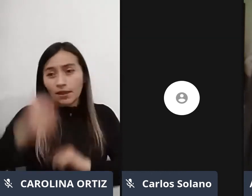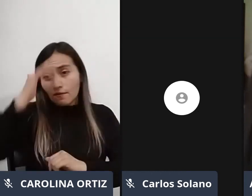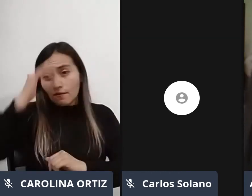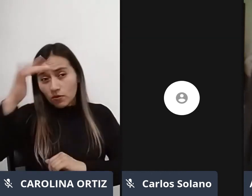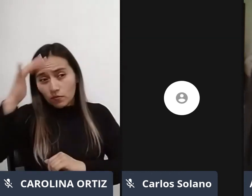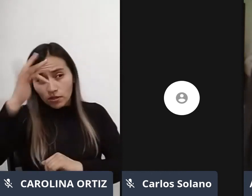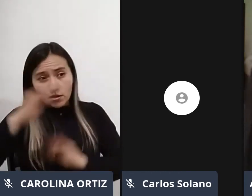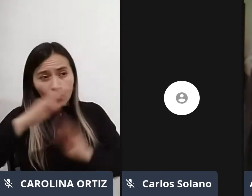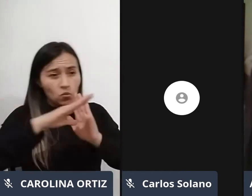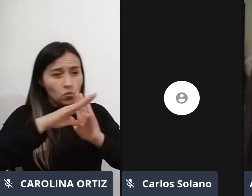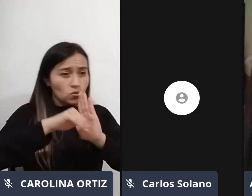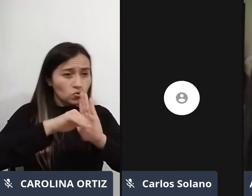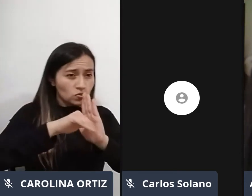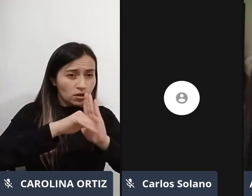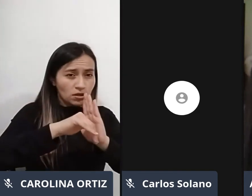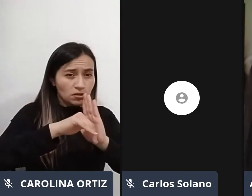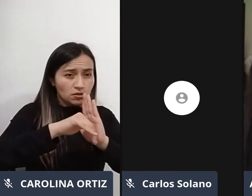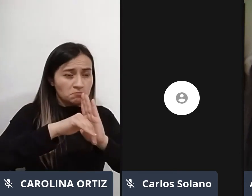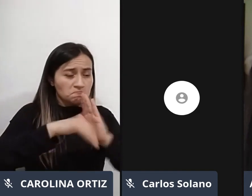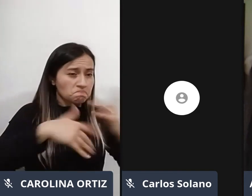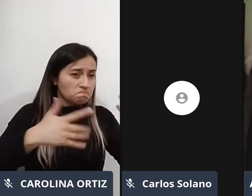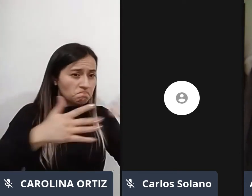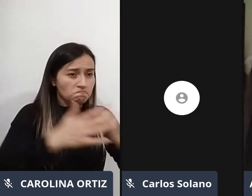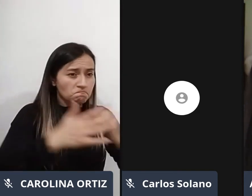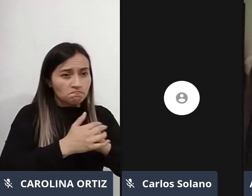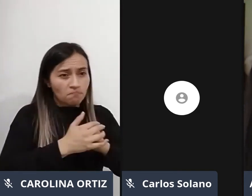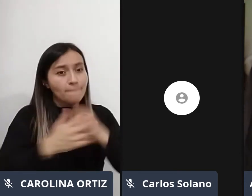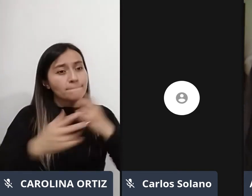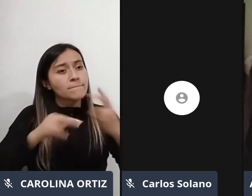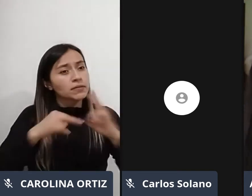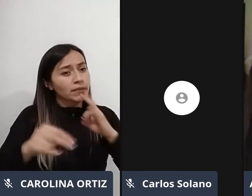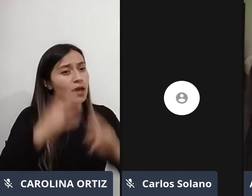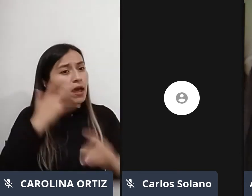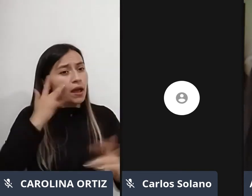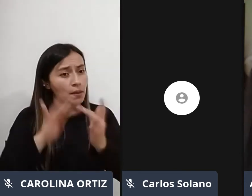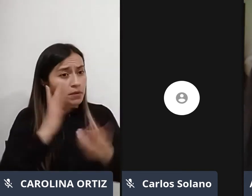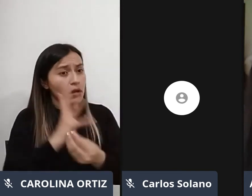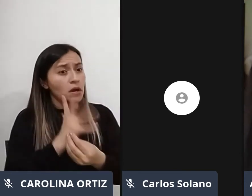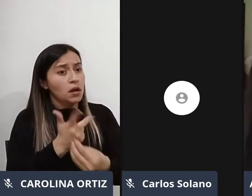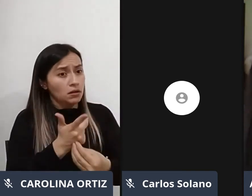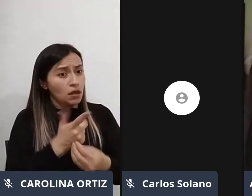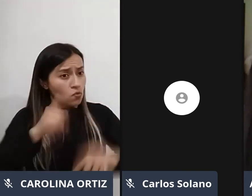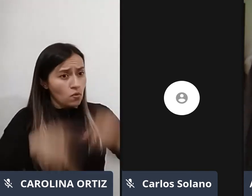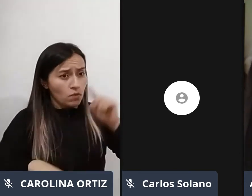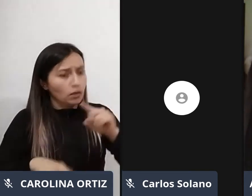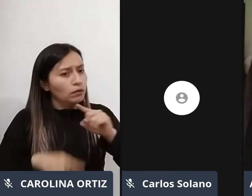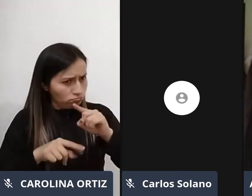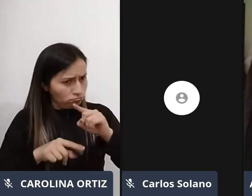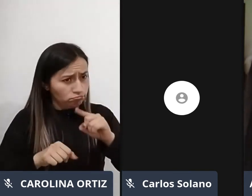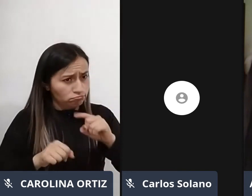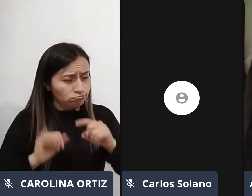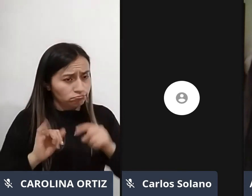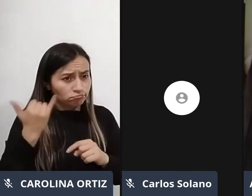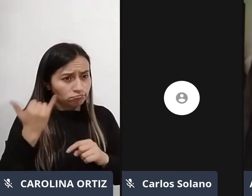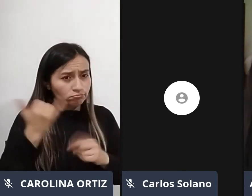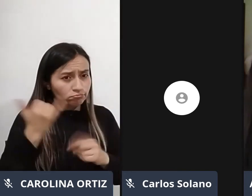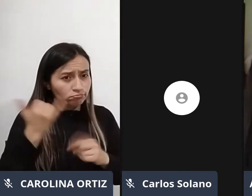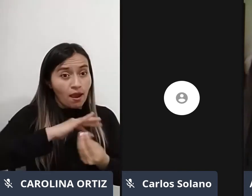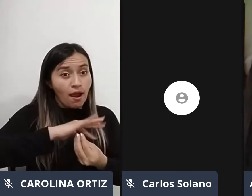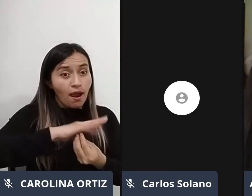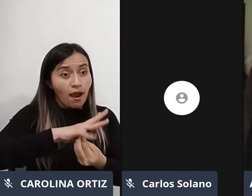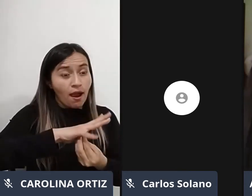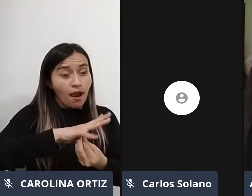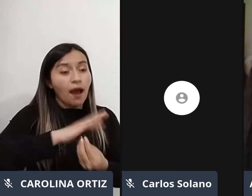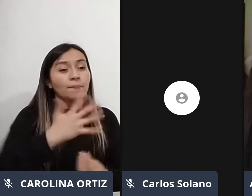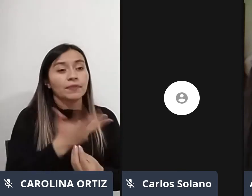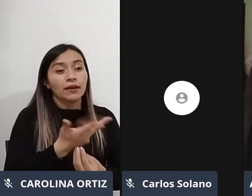no pudiera hablar también desde la perspectiva del arte. Y el arte tiene mucho para decirnos con respecto a movilización social,